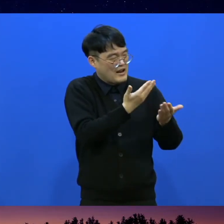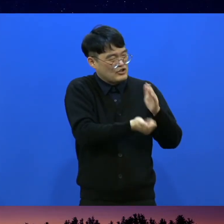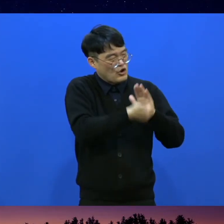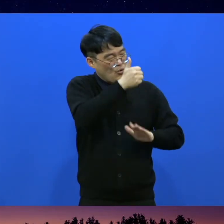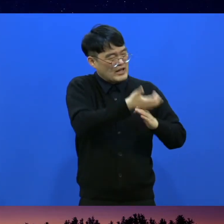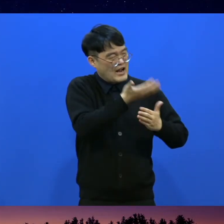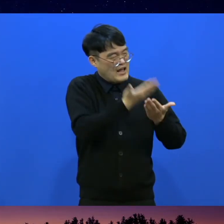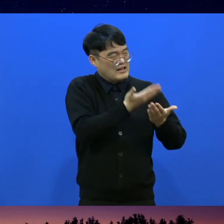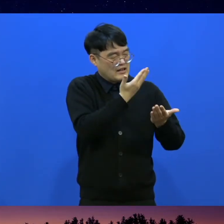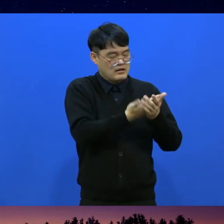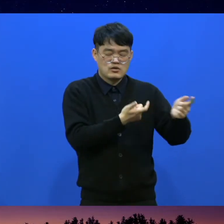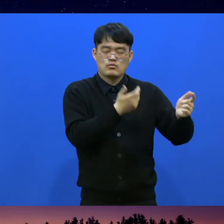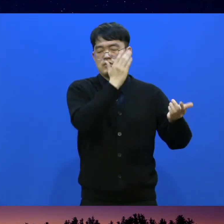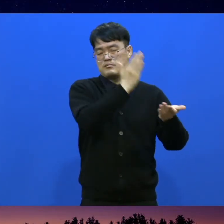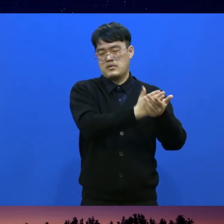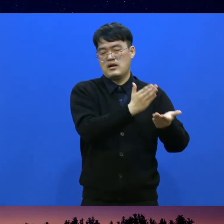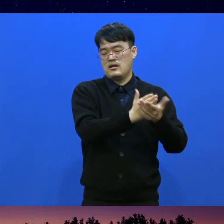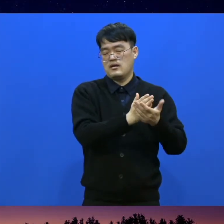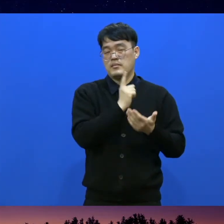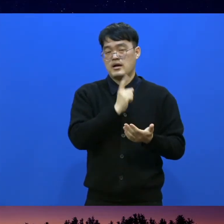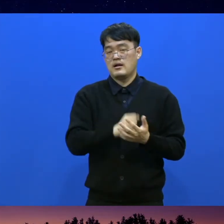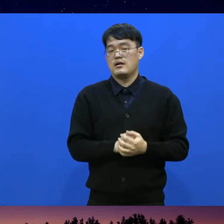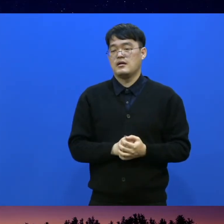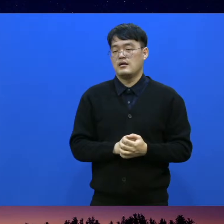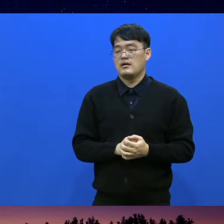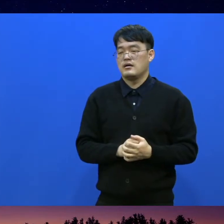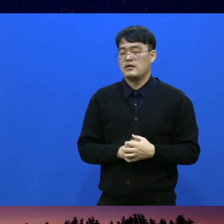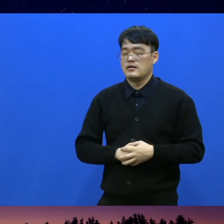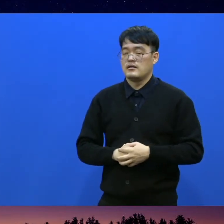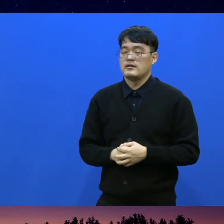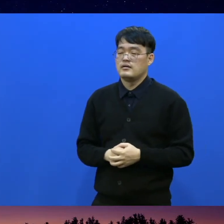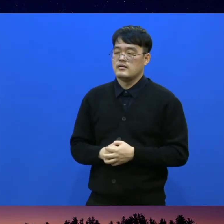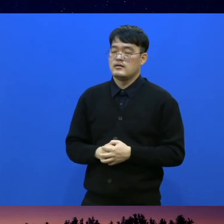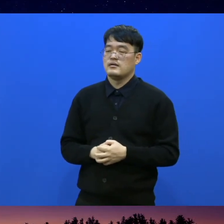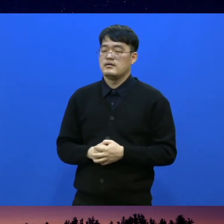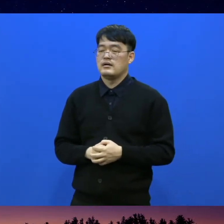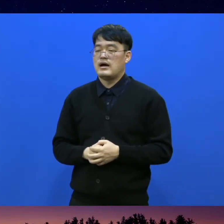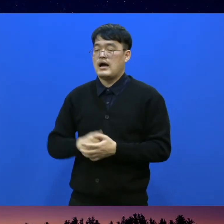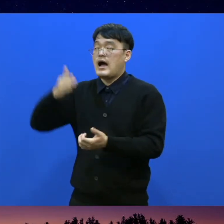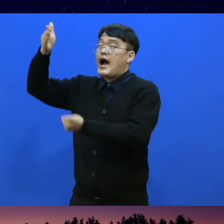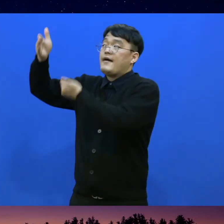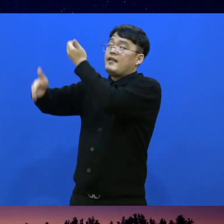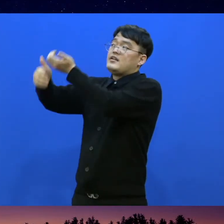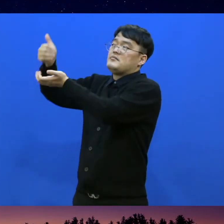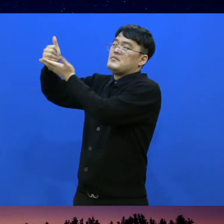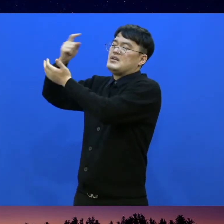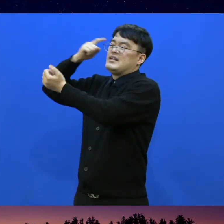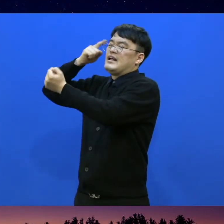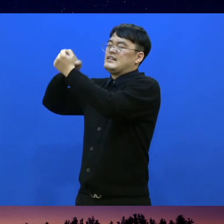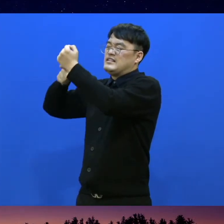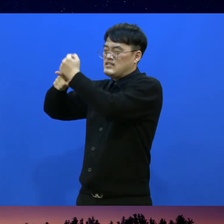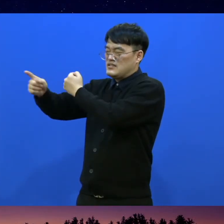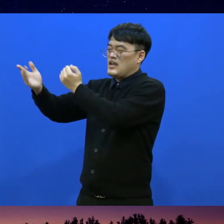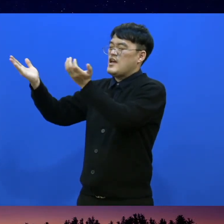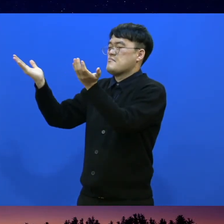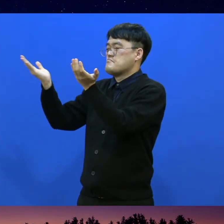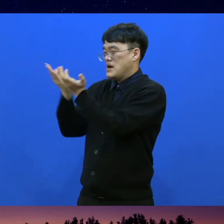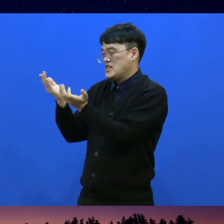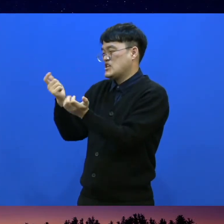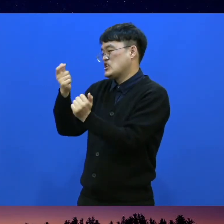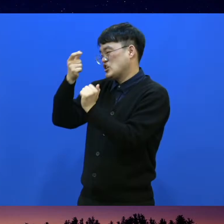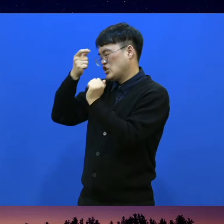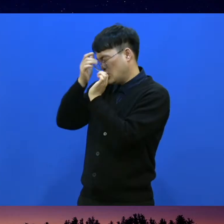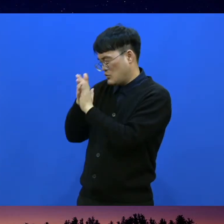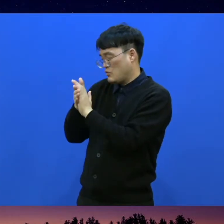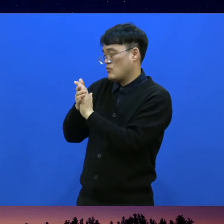크면 큰 기도만 하면 된다는 게 아니에요. 입만 열리면 된다는 게 하나님의 뜻에 합당한 기도를 올려드릴